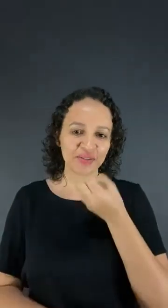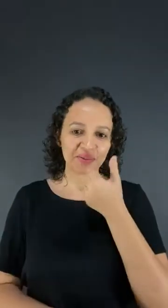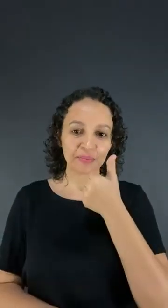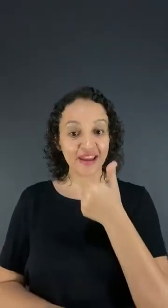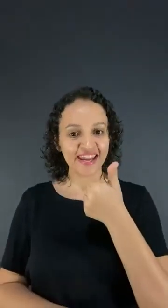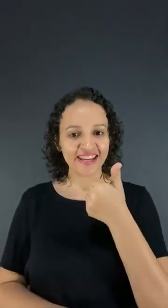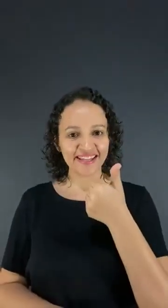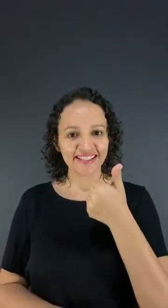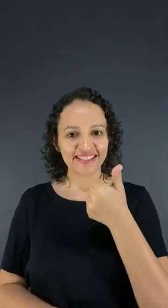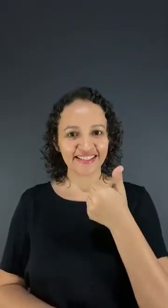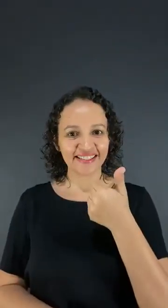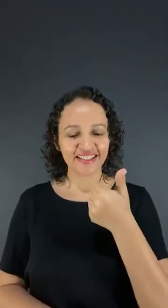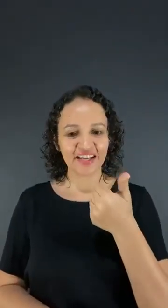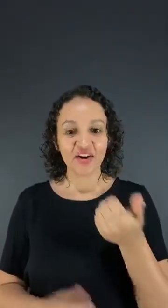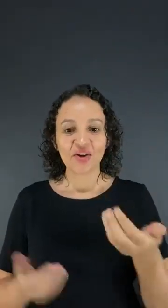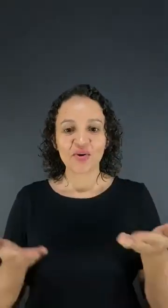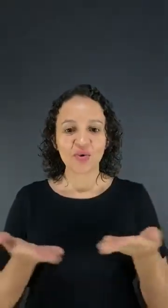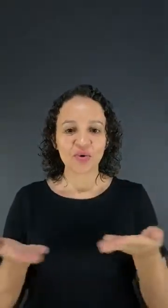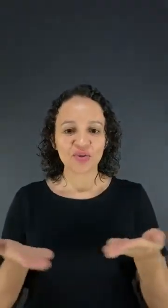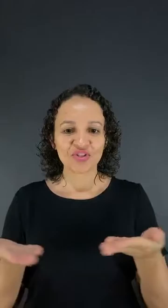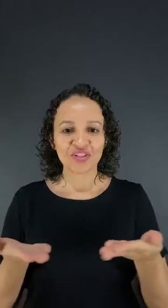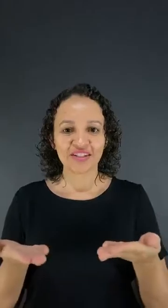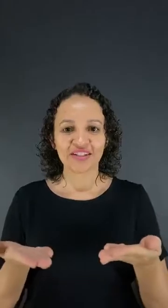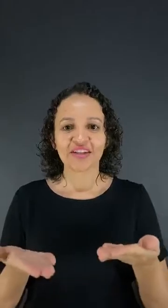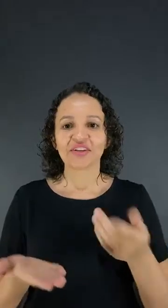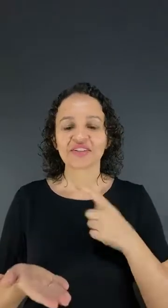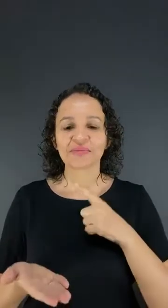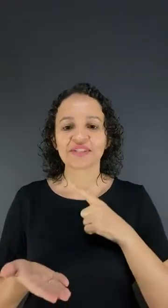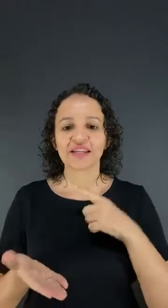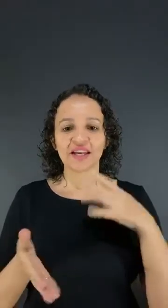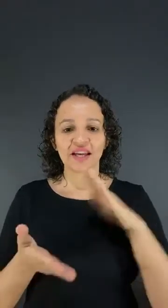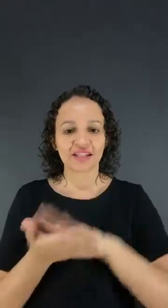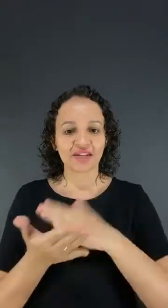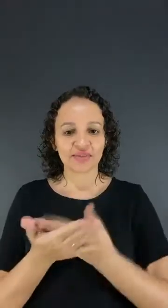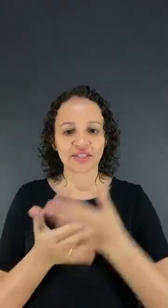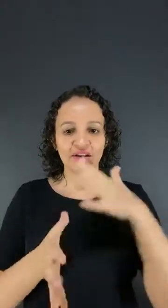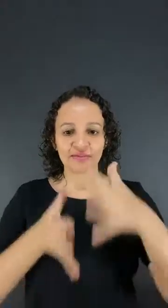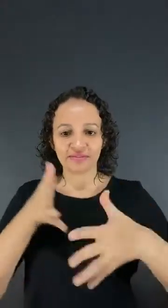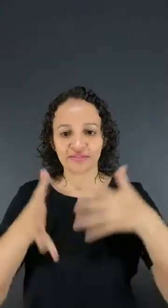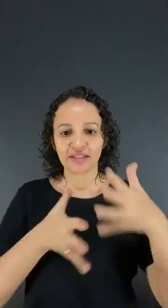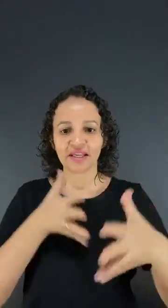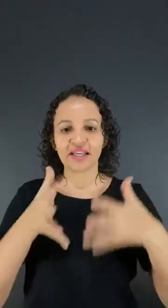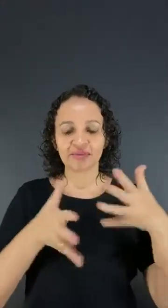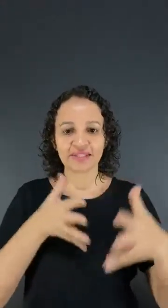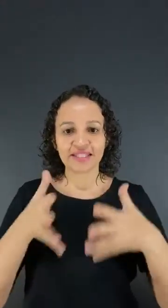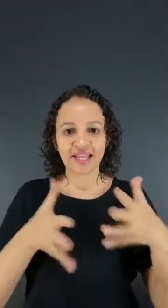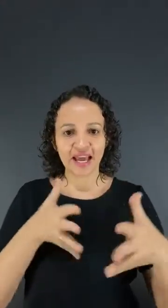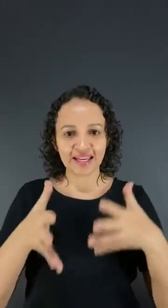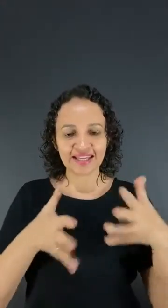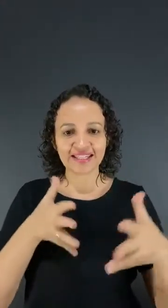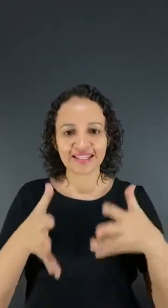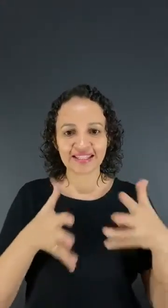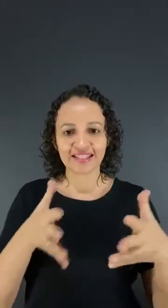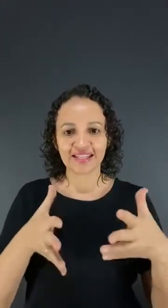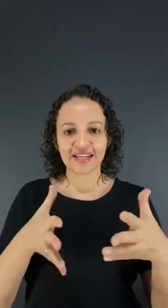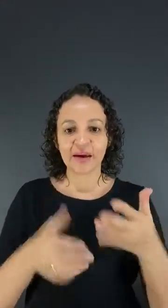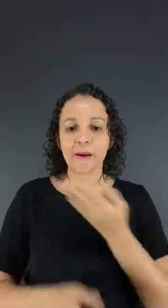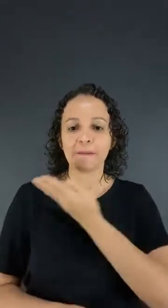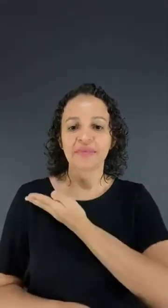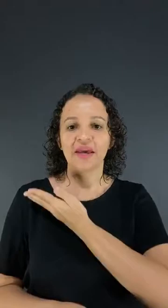Olá, tudo bem? Hoje nós vamos ter a tradução em língua de